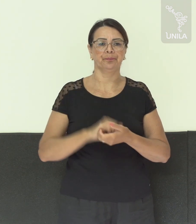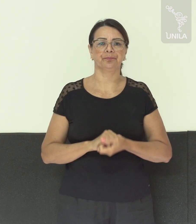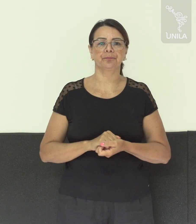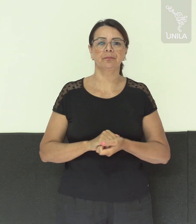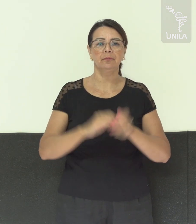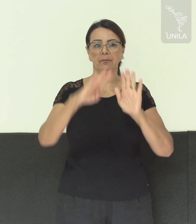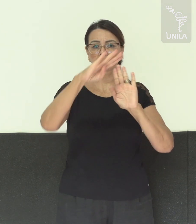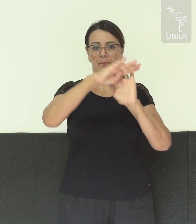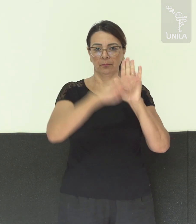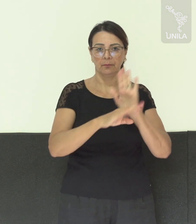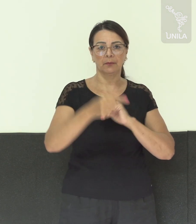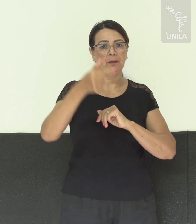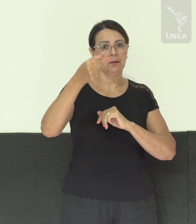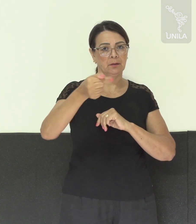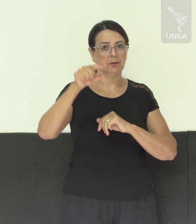Conforme o item